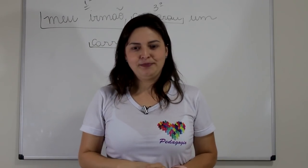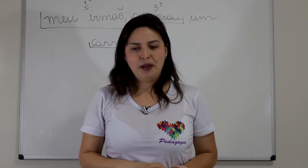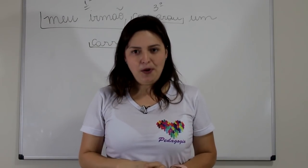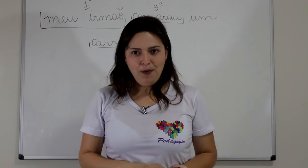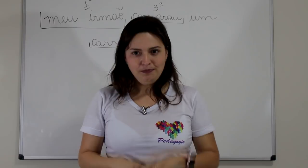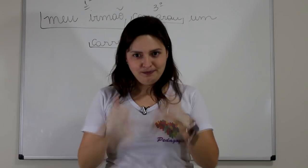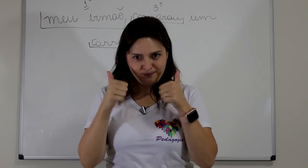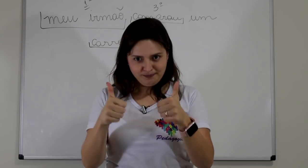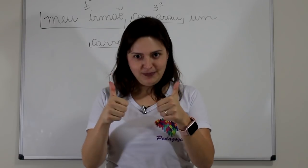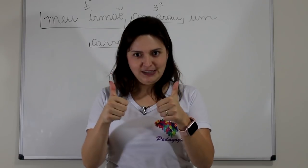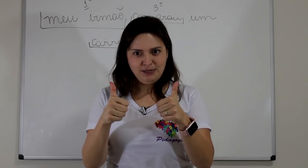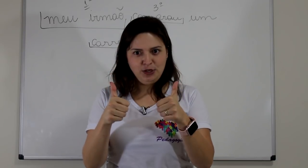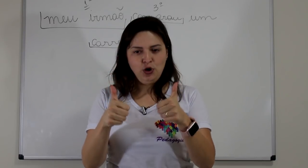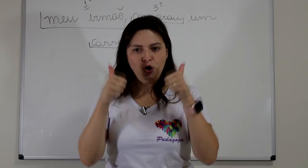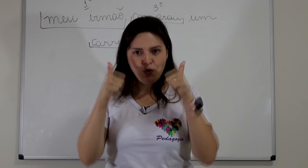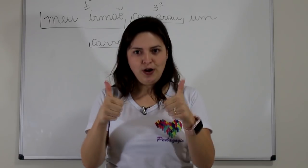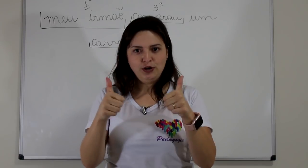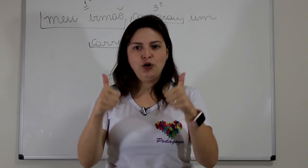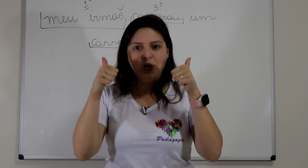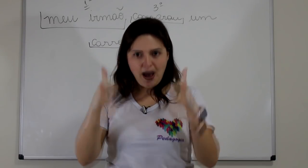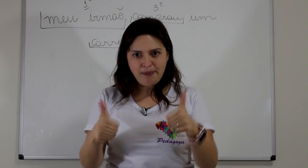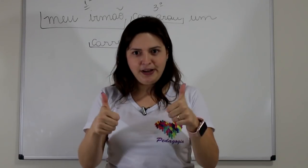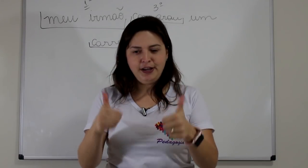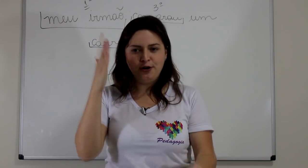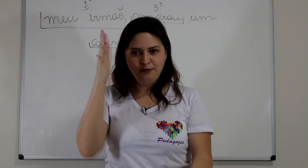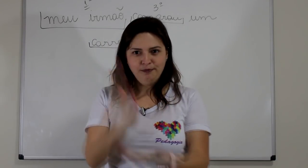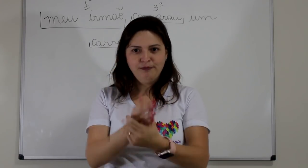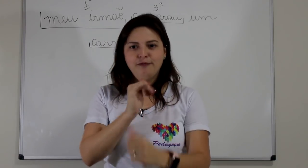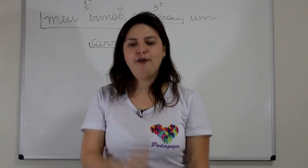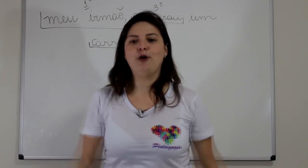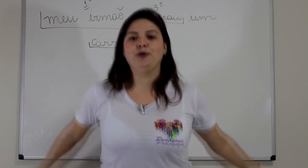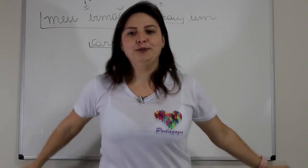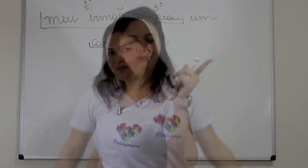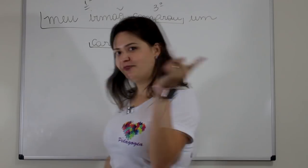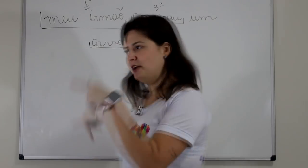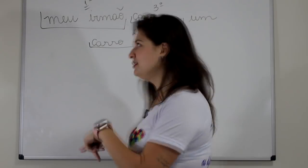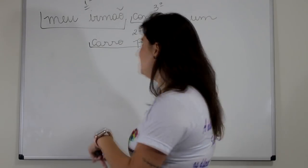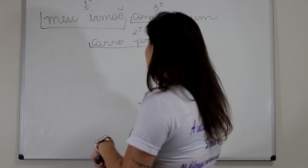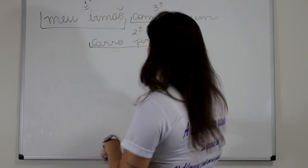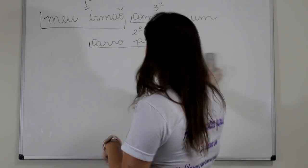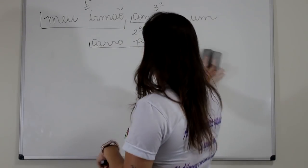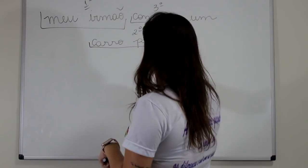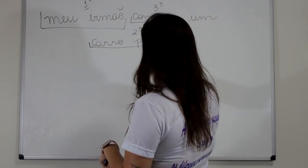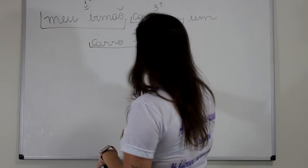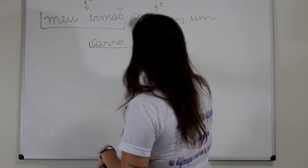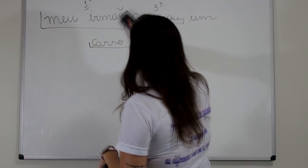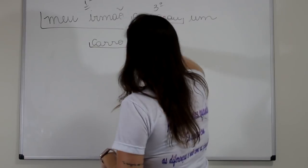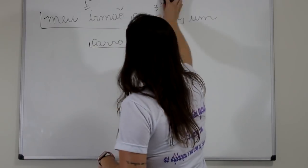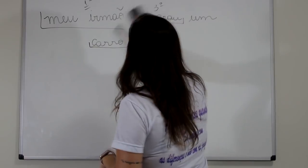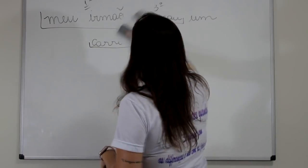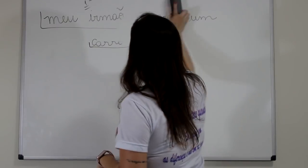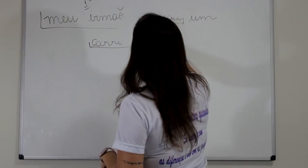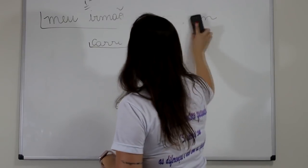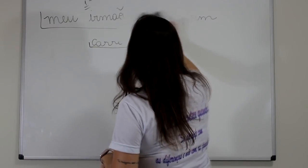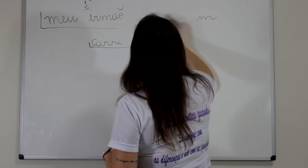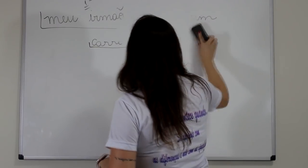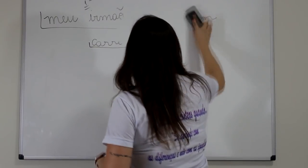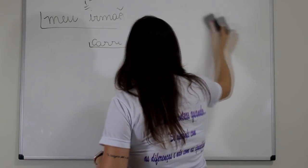tá bom? Assimilou, guardou, aprendeu, foco. Vamos lá então para mais uma frase. Vou colocar